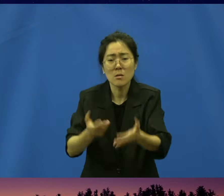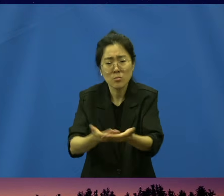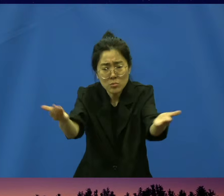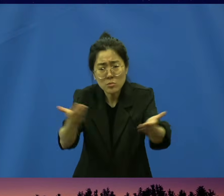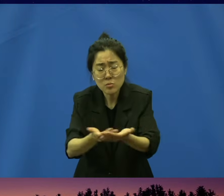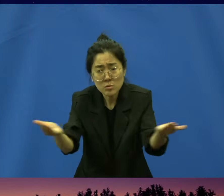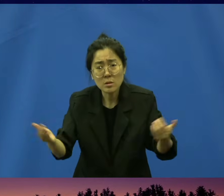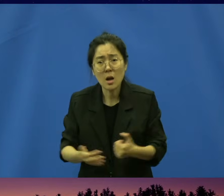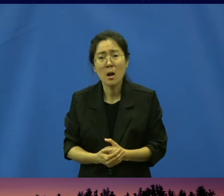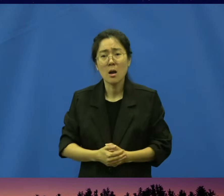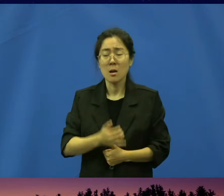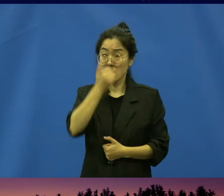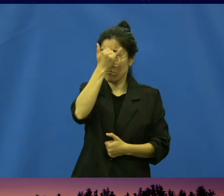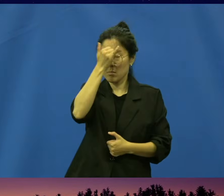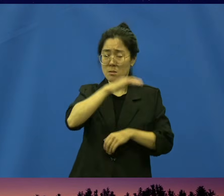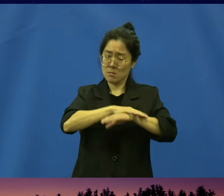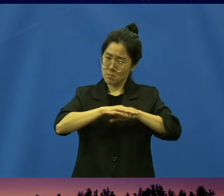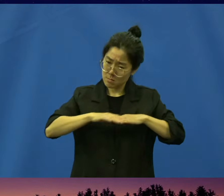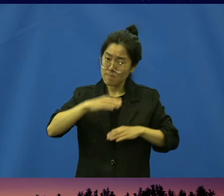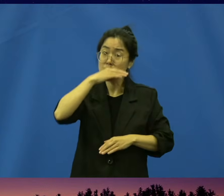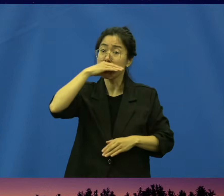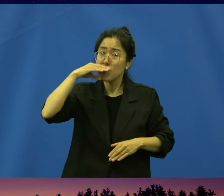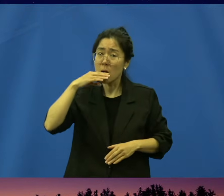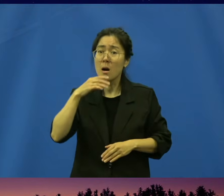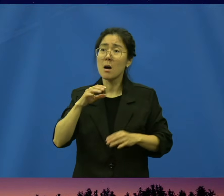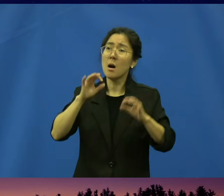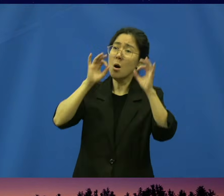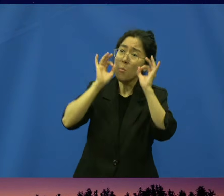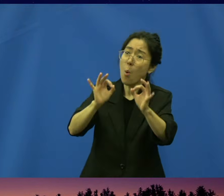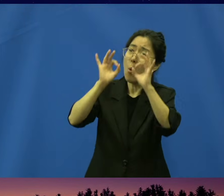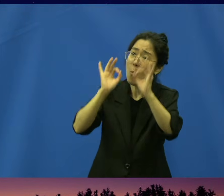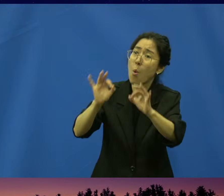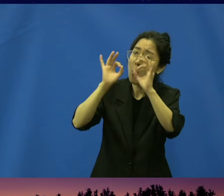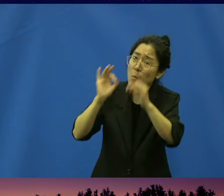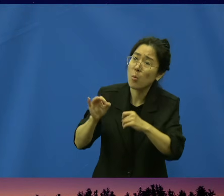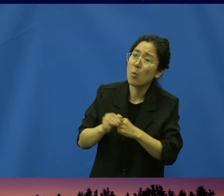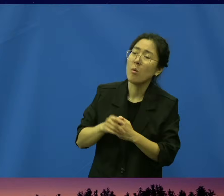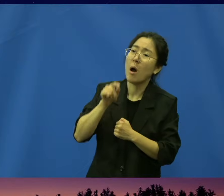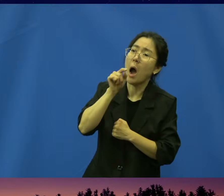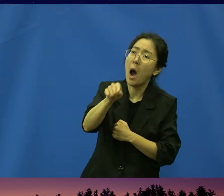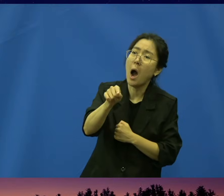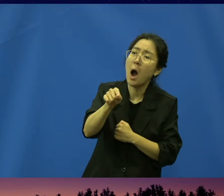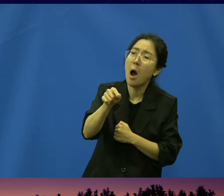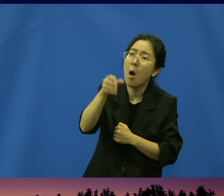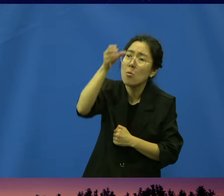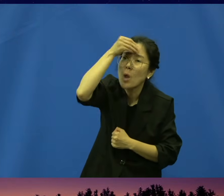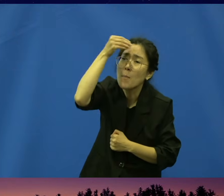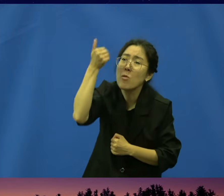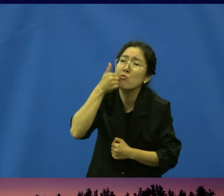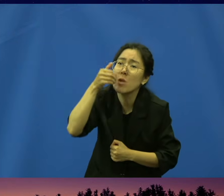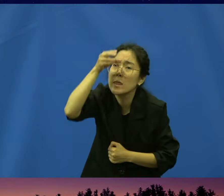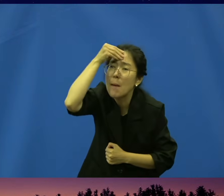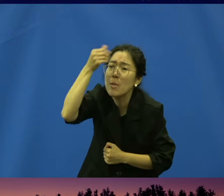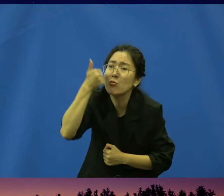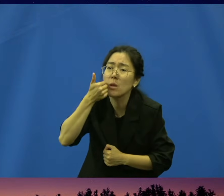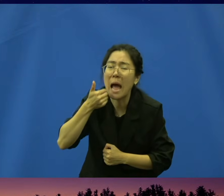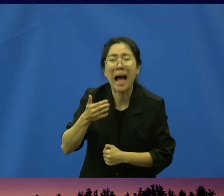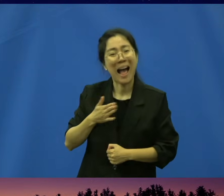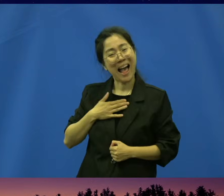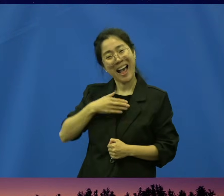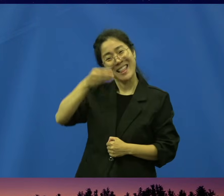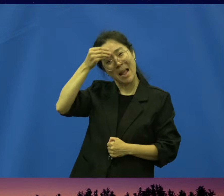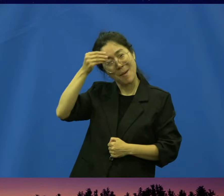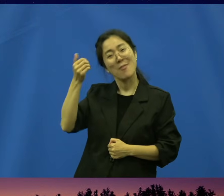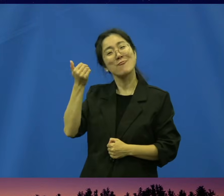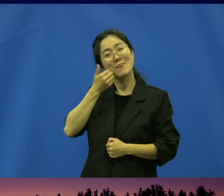방장한가, 도덕적으로 건실한가를 보고 예수가 누군지를 판단하는 것입니다. 그리고 예수를 믿을지 안